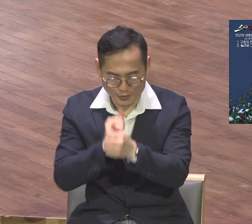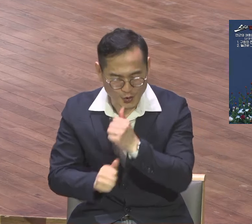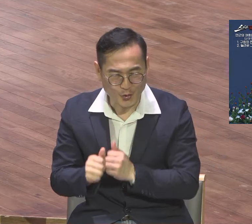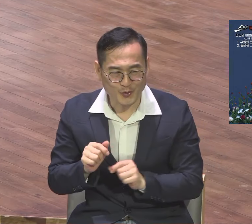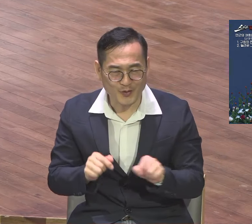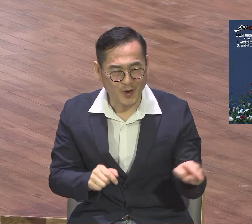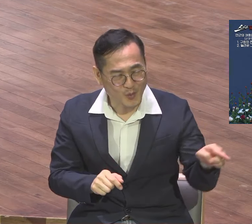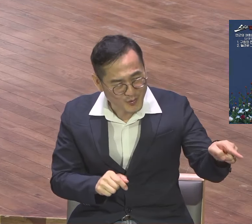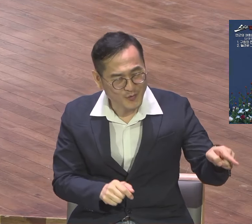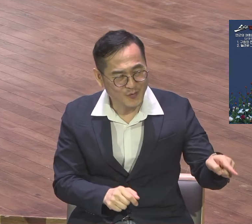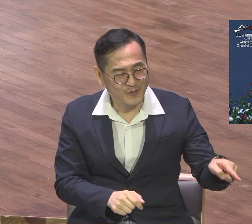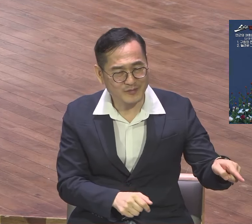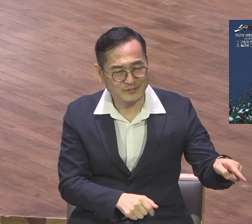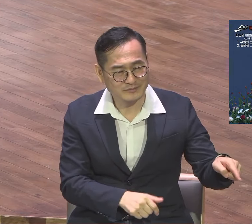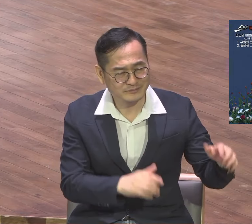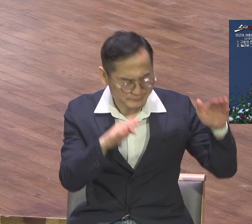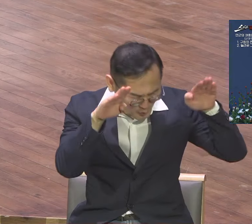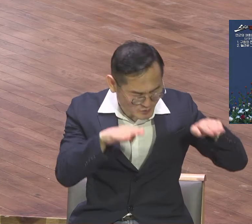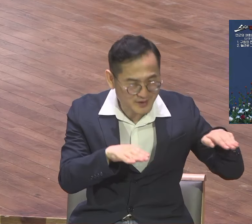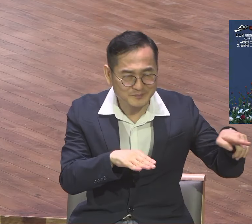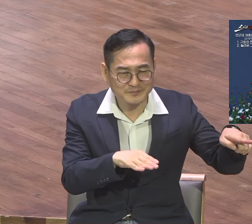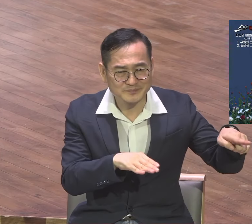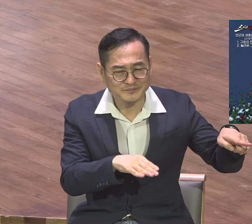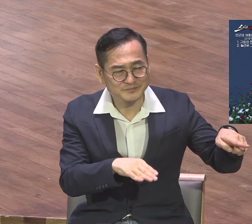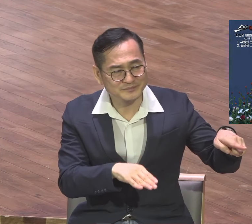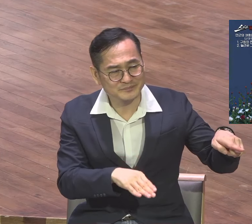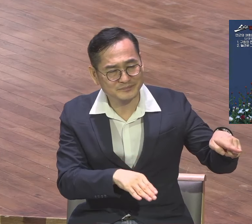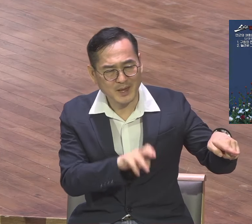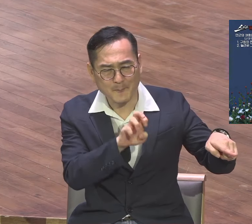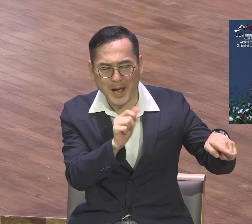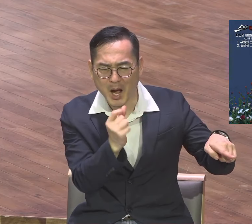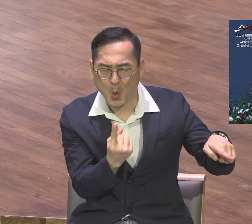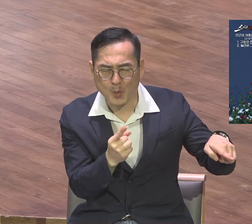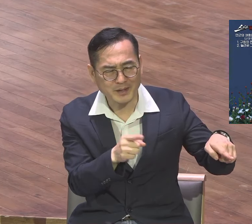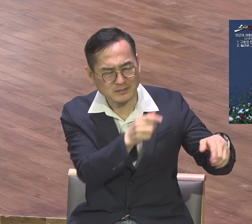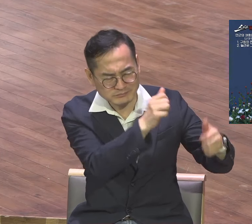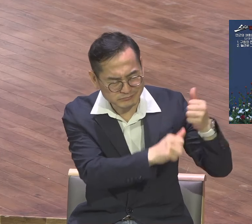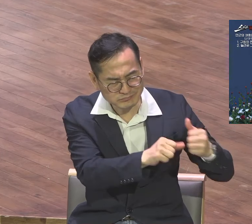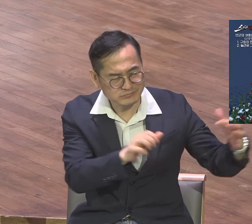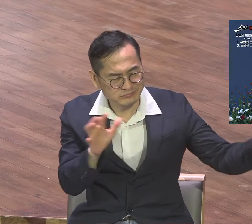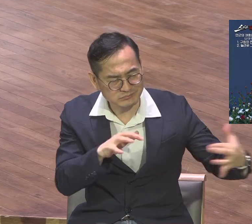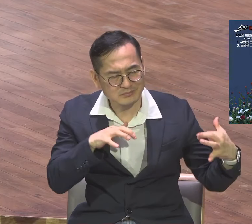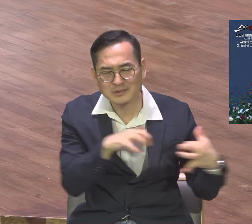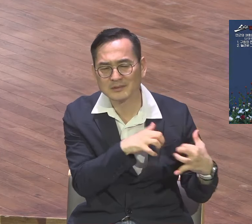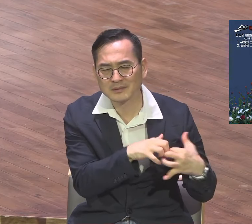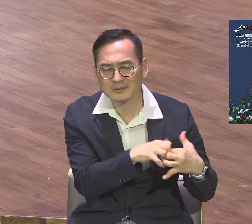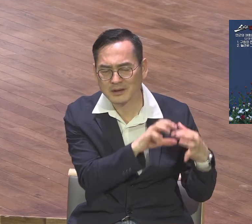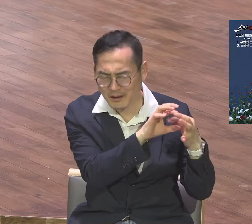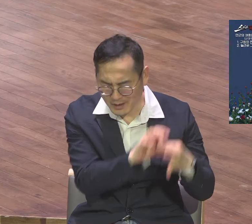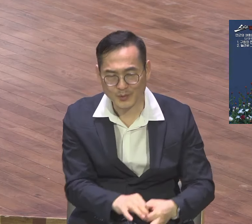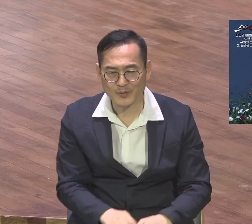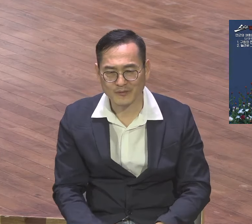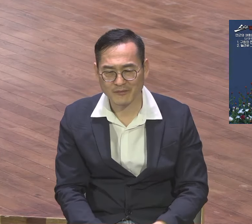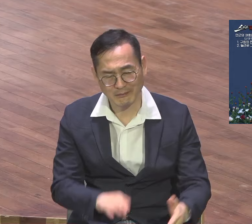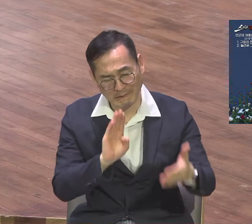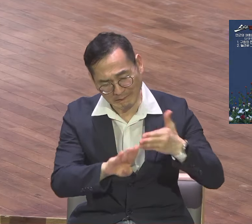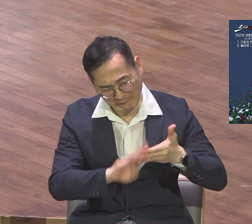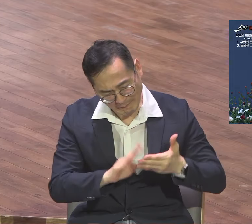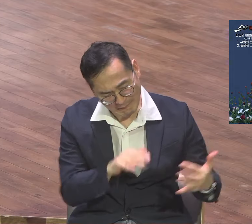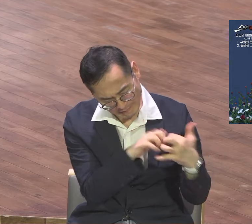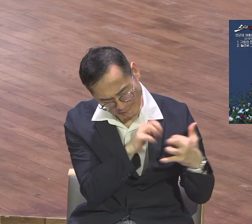그러니까 실제로는 배달은 형제잖아요. 그러니까 저렇게 수천 년을 싸우고 있습니다. 지금도 오늘도 싸우고 있어요.